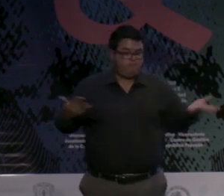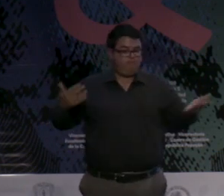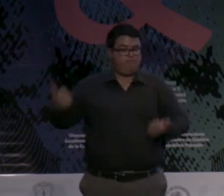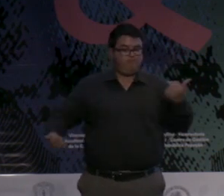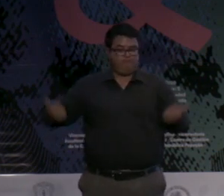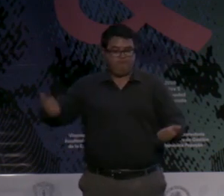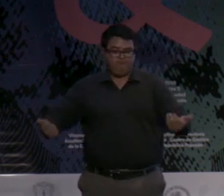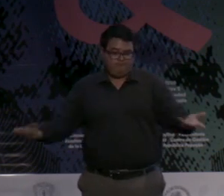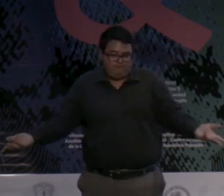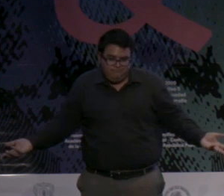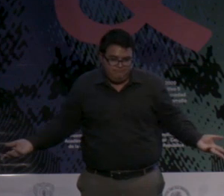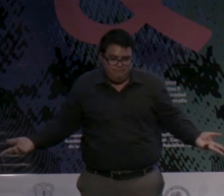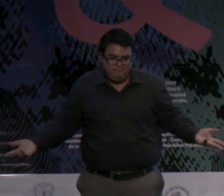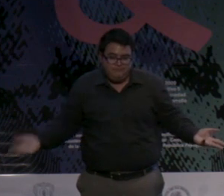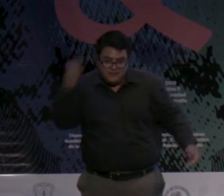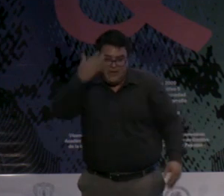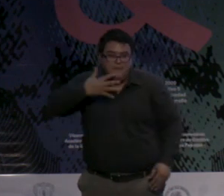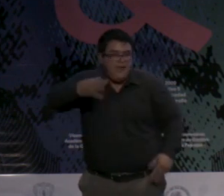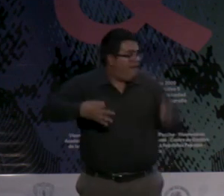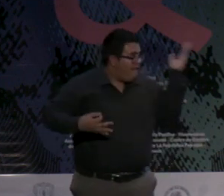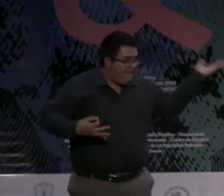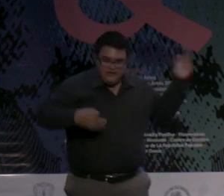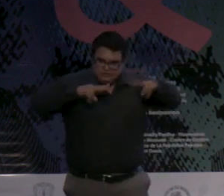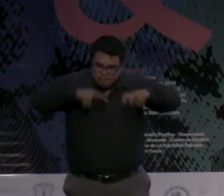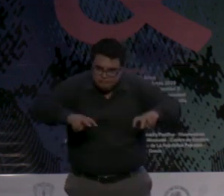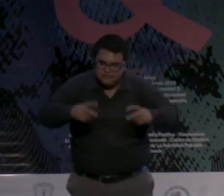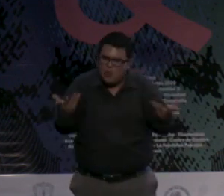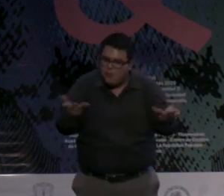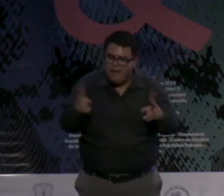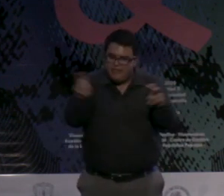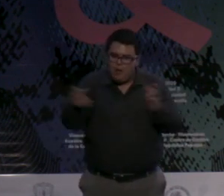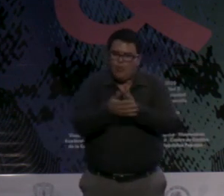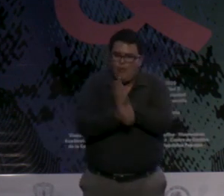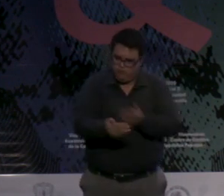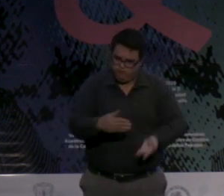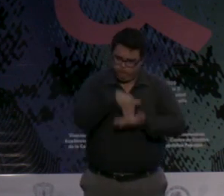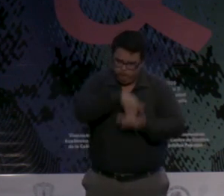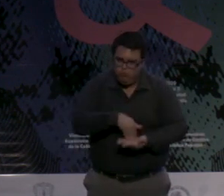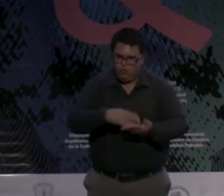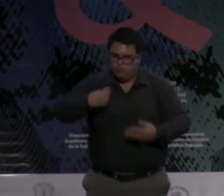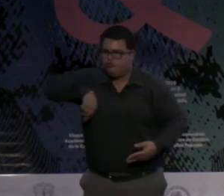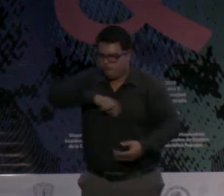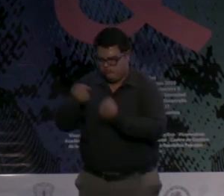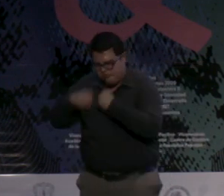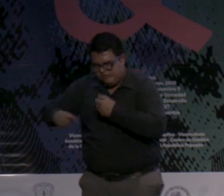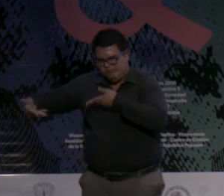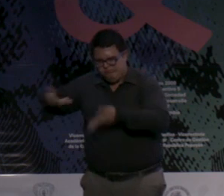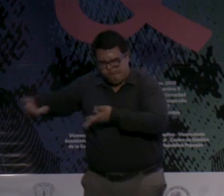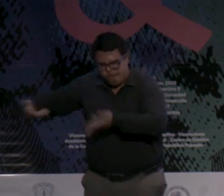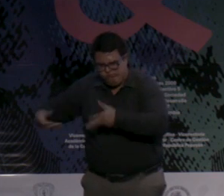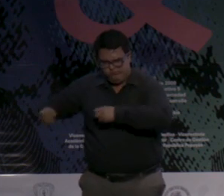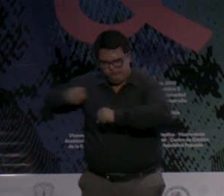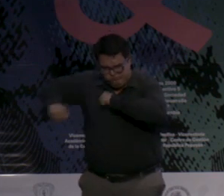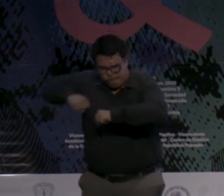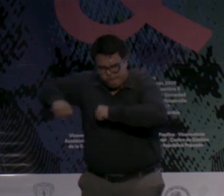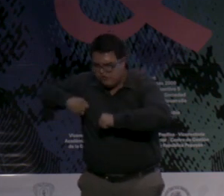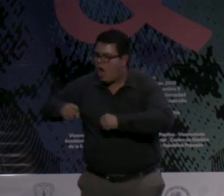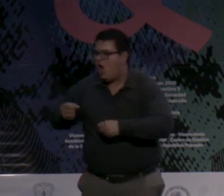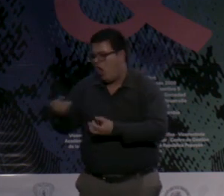lástima. Empezamos a mirar la mutación en la cual nosotros o mostramos a los pobres en su despojo o los mostramos en su